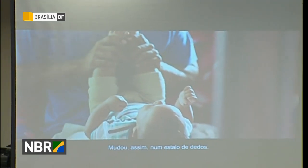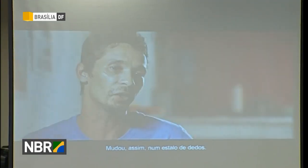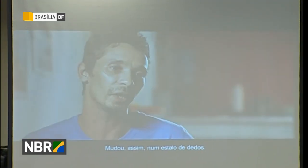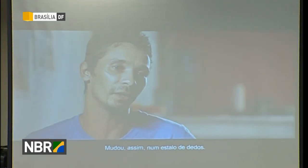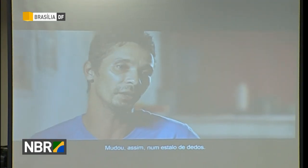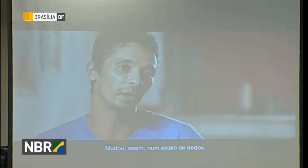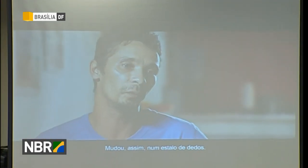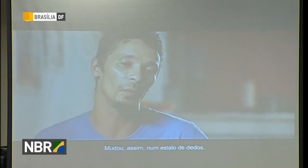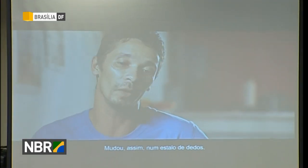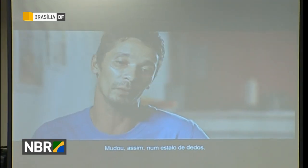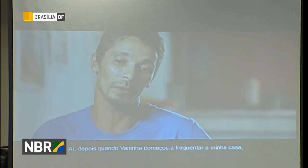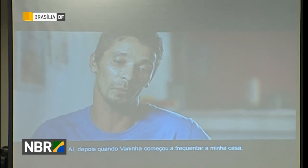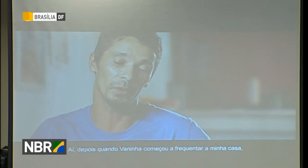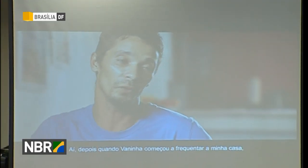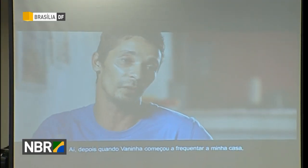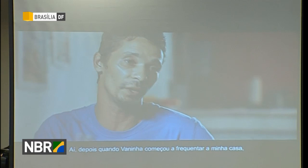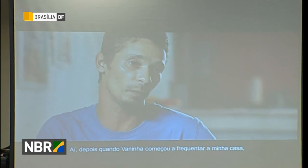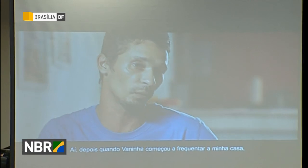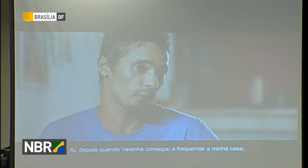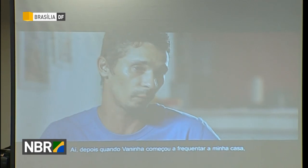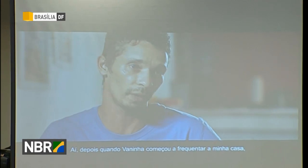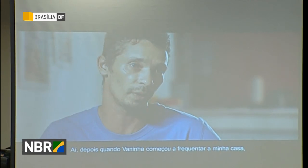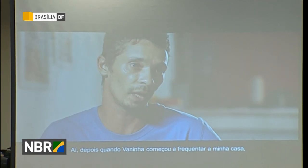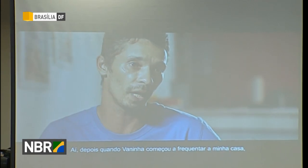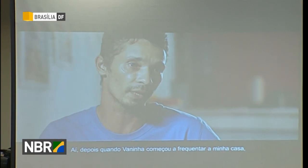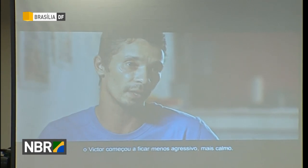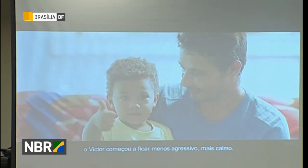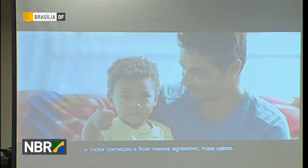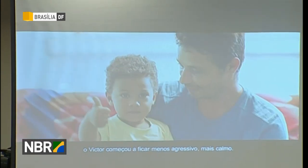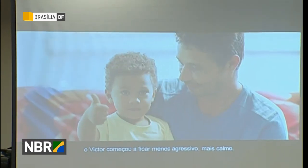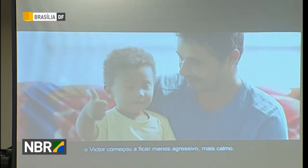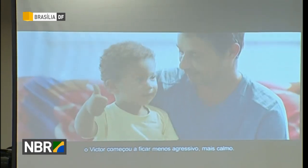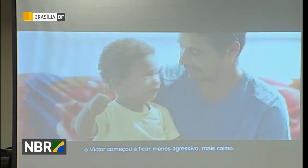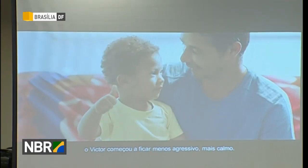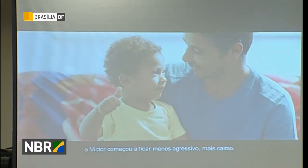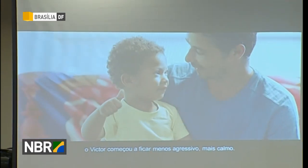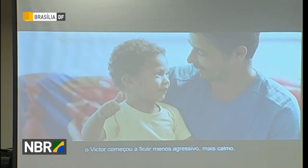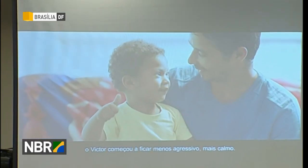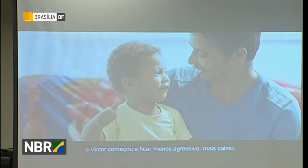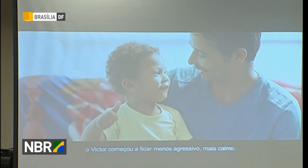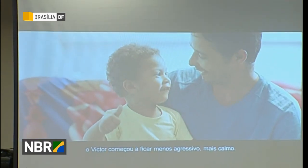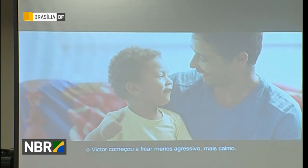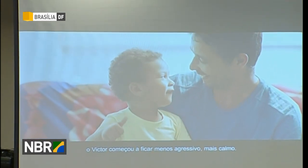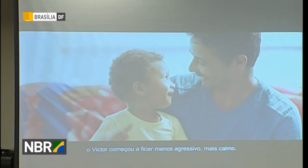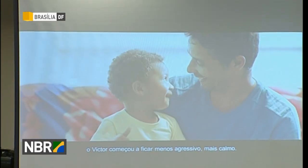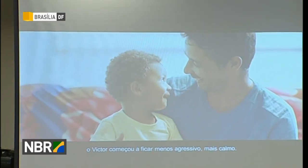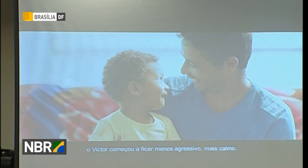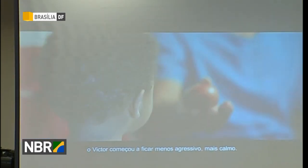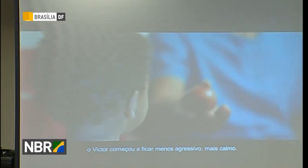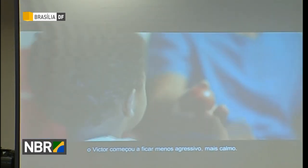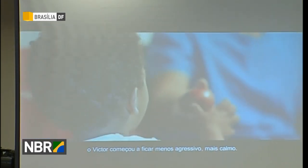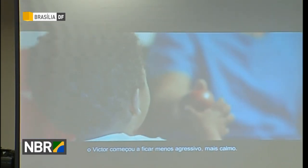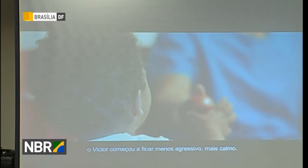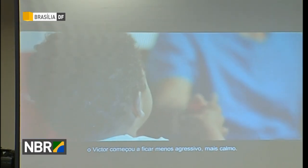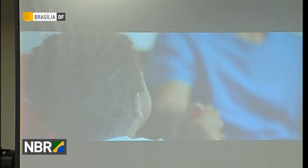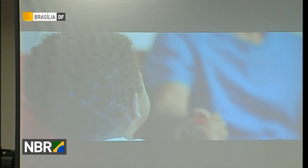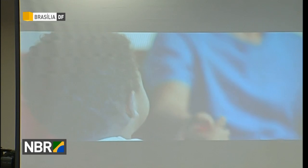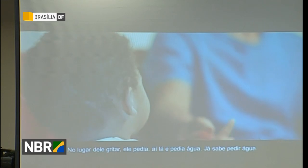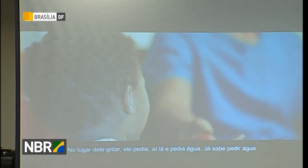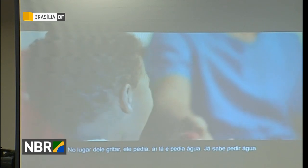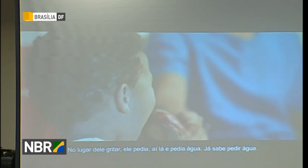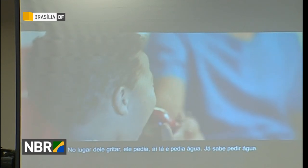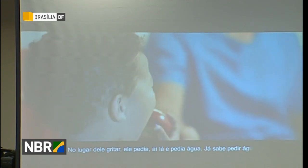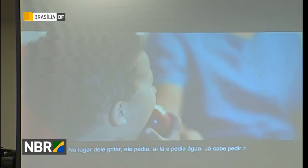Mudou, assim, de estado de dedo. Aí depois, quando a maninha começou a frequentar a minha casa, o Vitor começou a ficar menos agressivo, mais